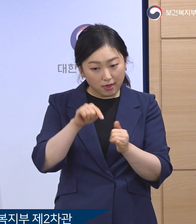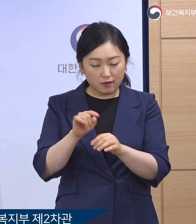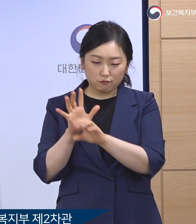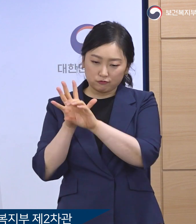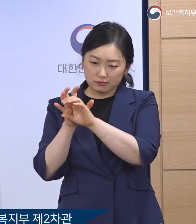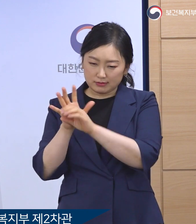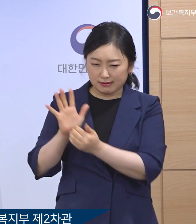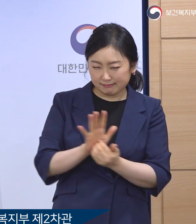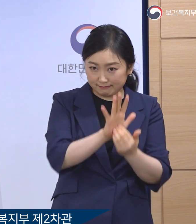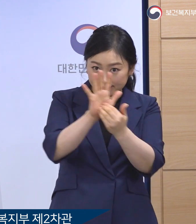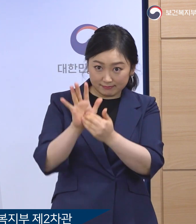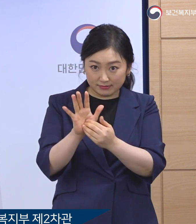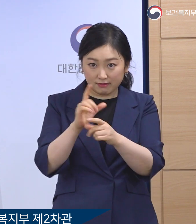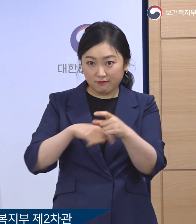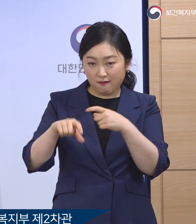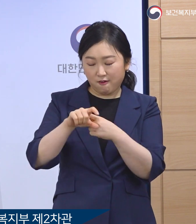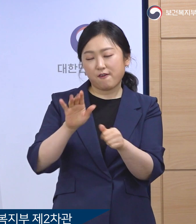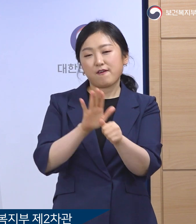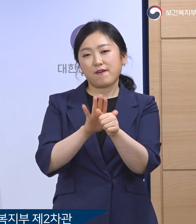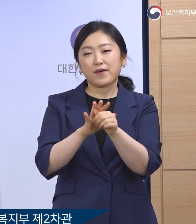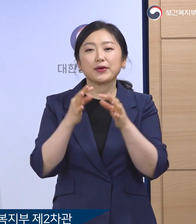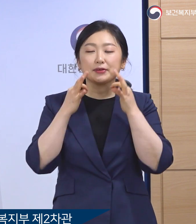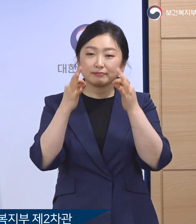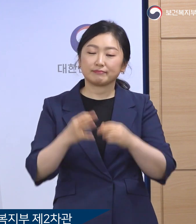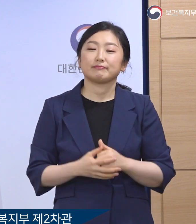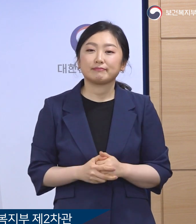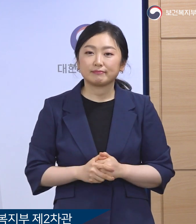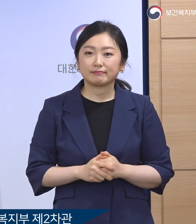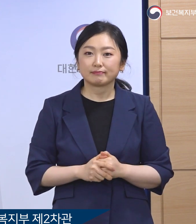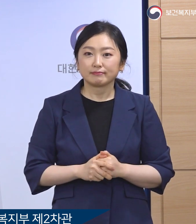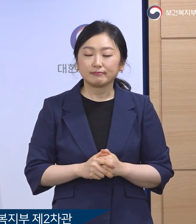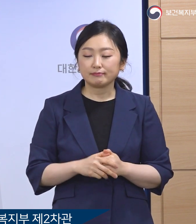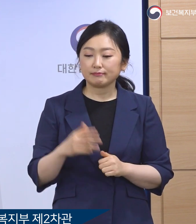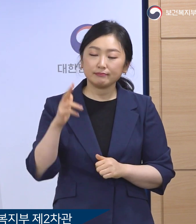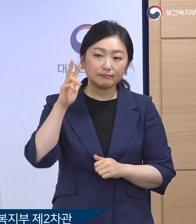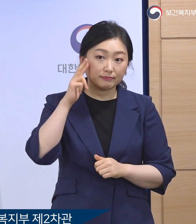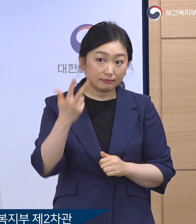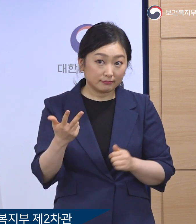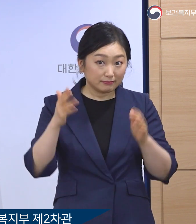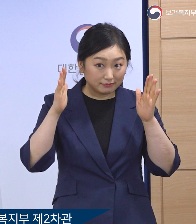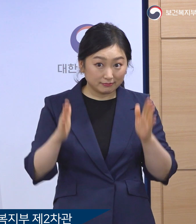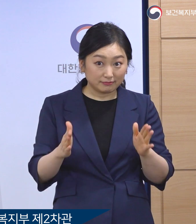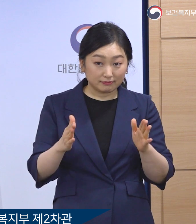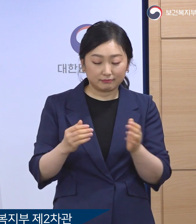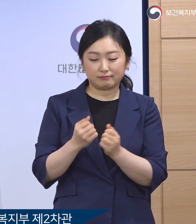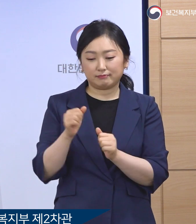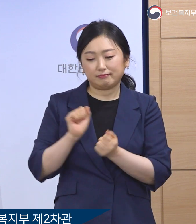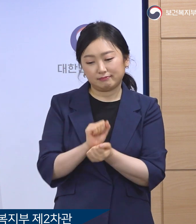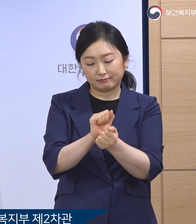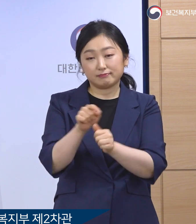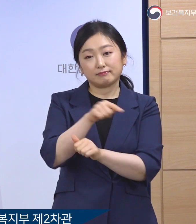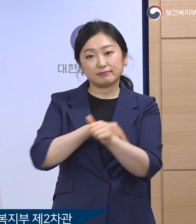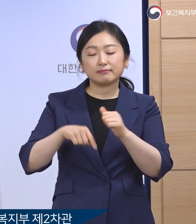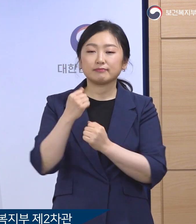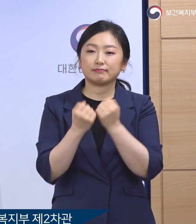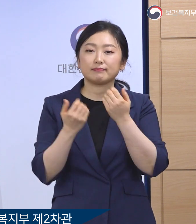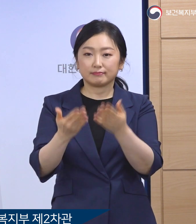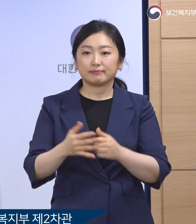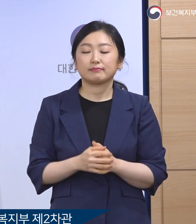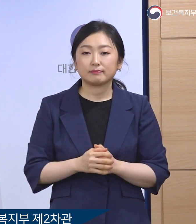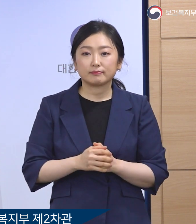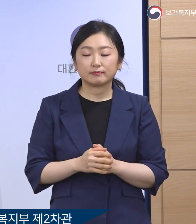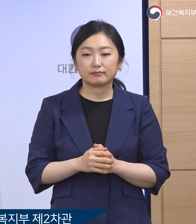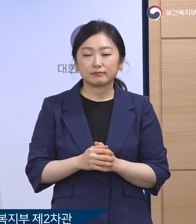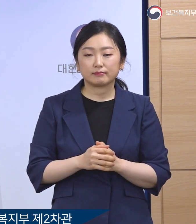기여하도록 하겠습니다. 지난 한 주간의 코로나 유행 상황에 대해 말씀드리겠습니다.